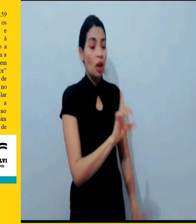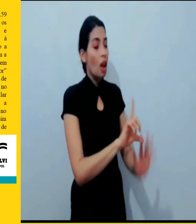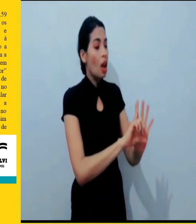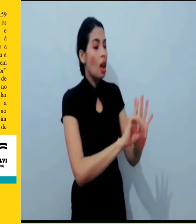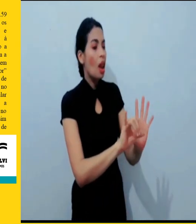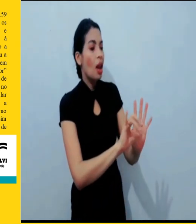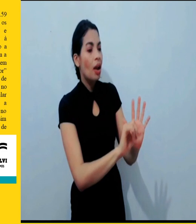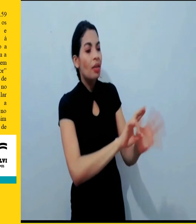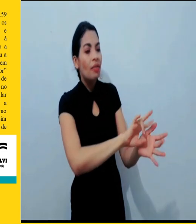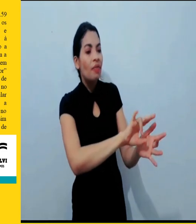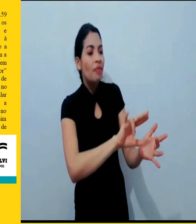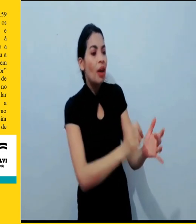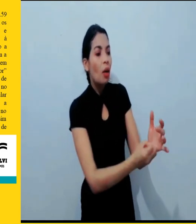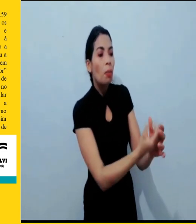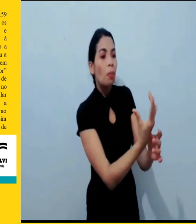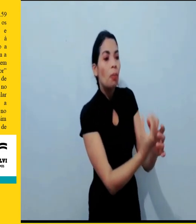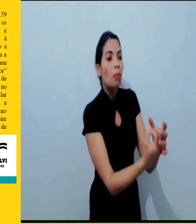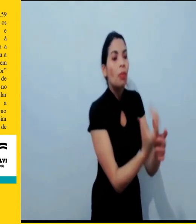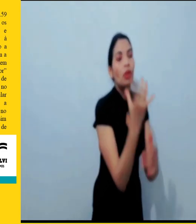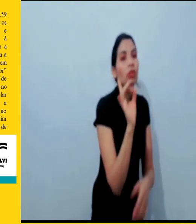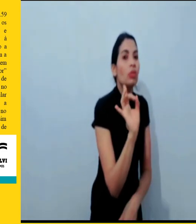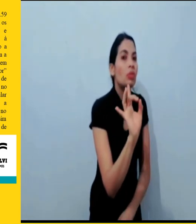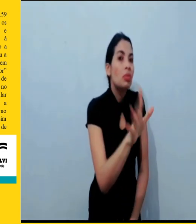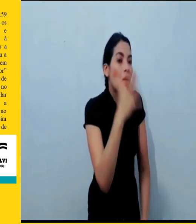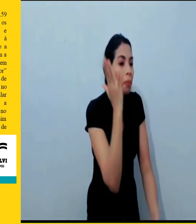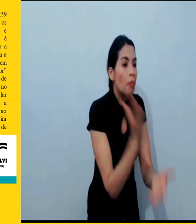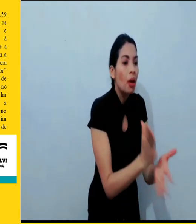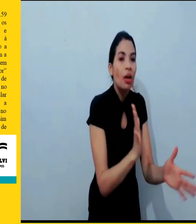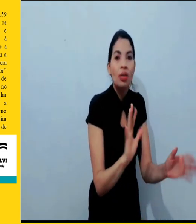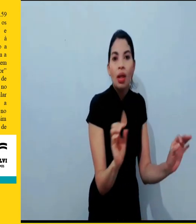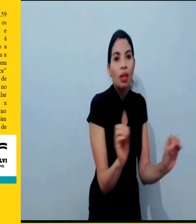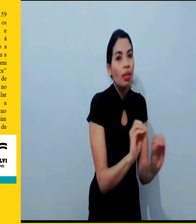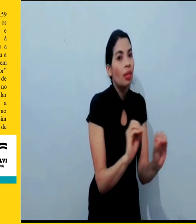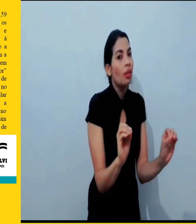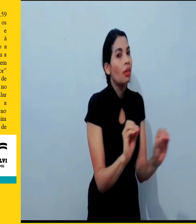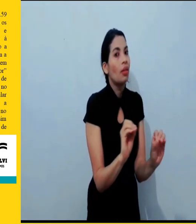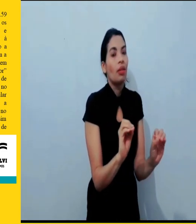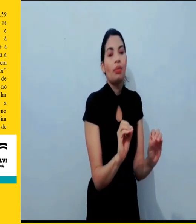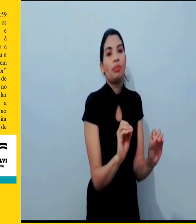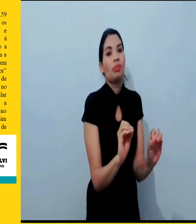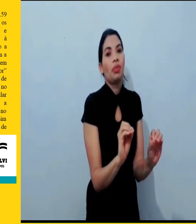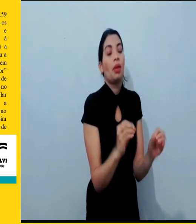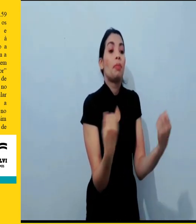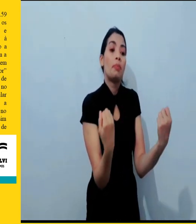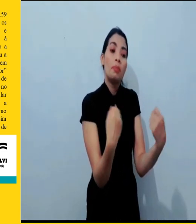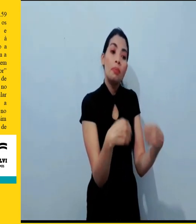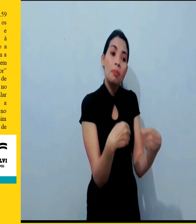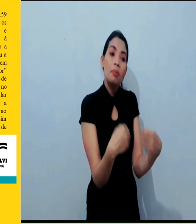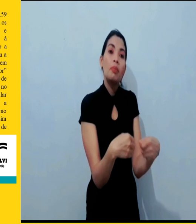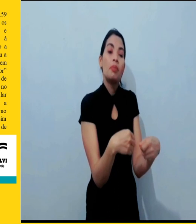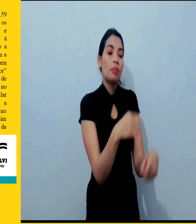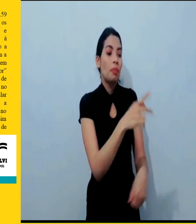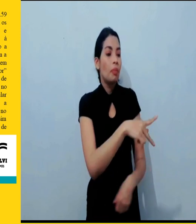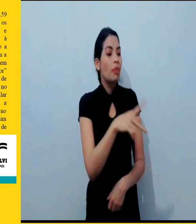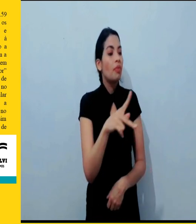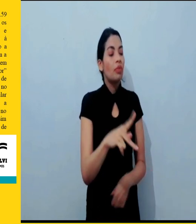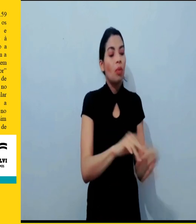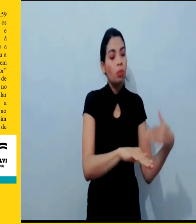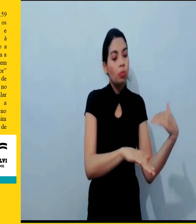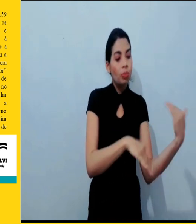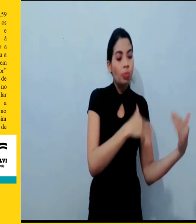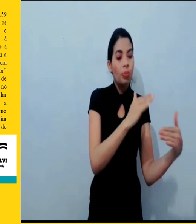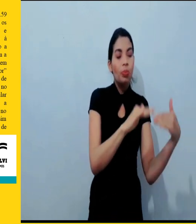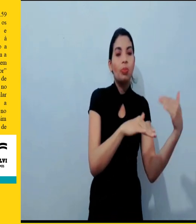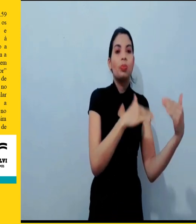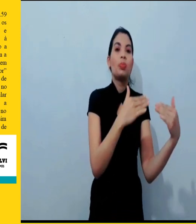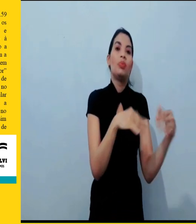não, porque só criaram leis com direito de inclusão dessas crianças na escola, mas não capacitaram